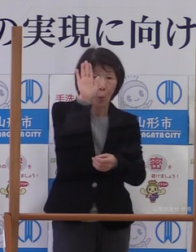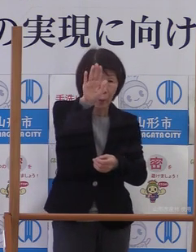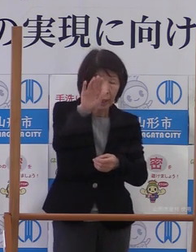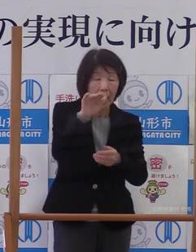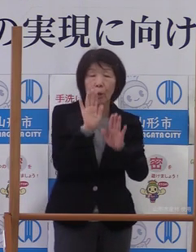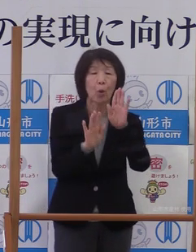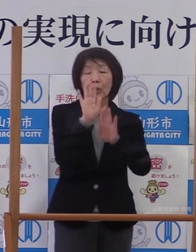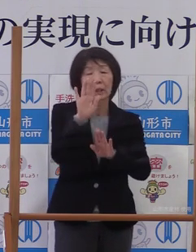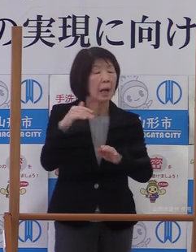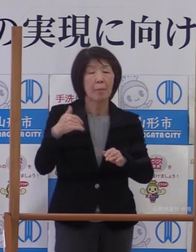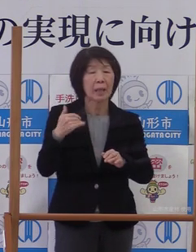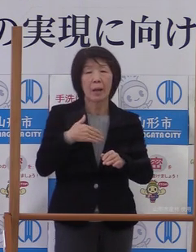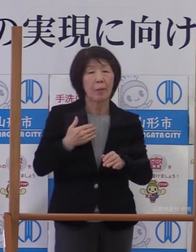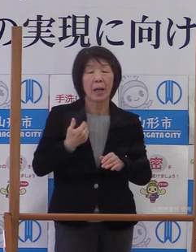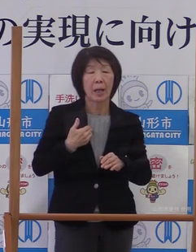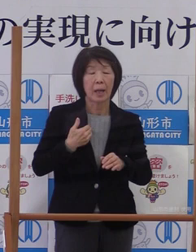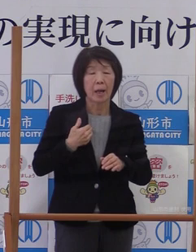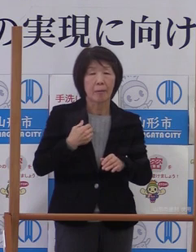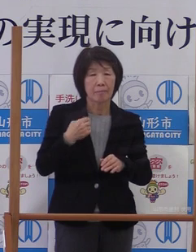ので、